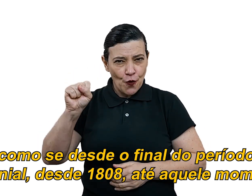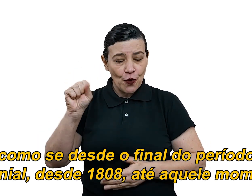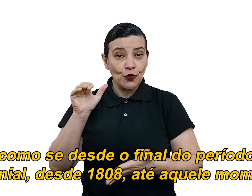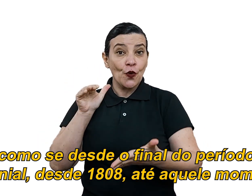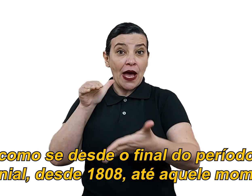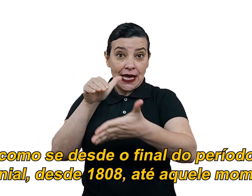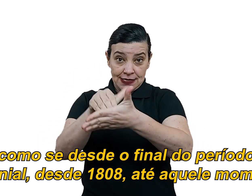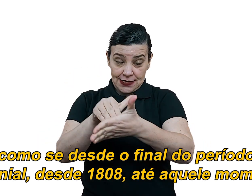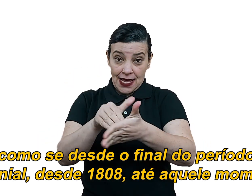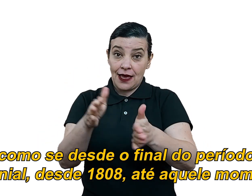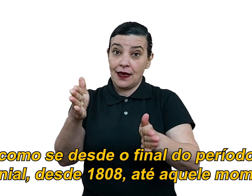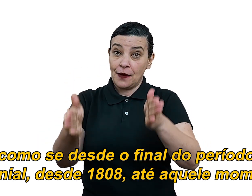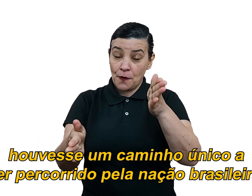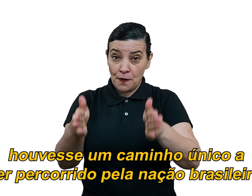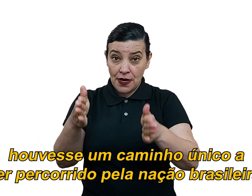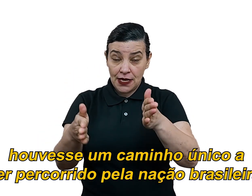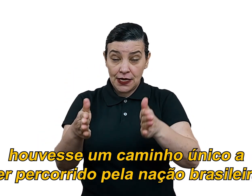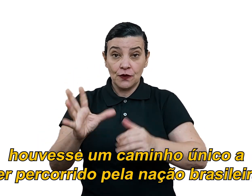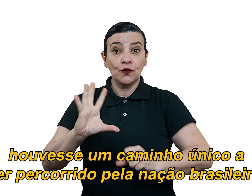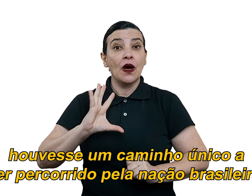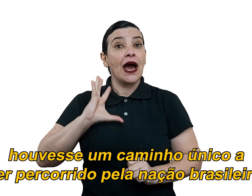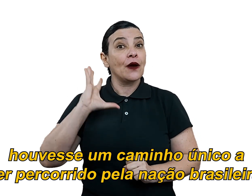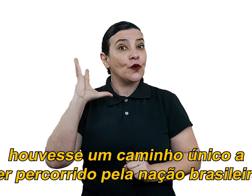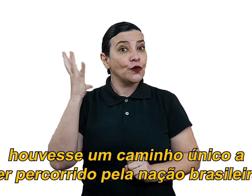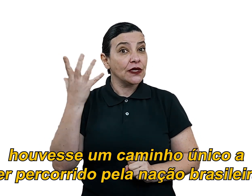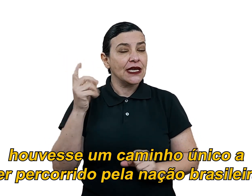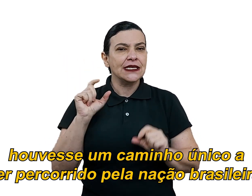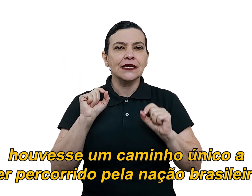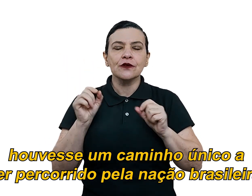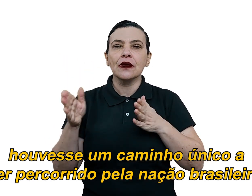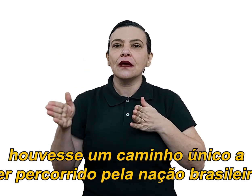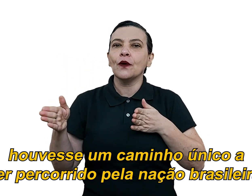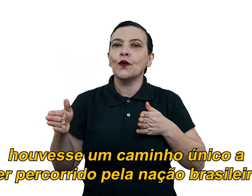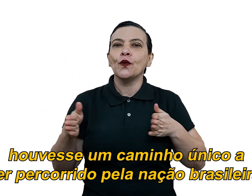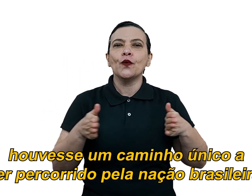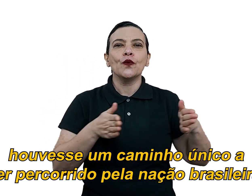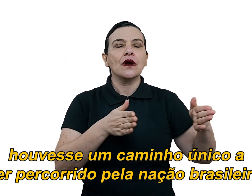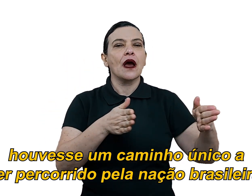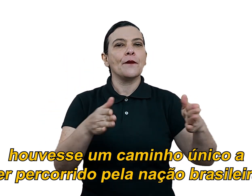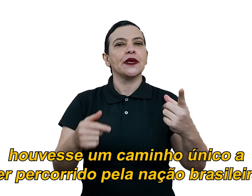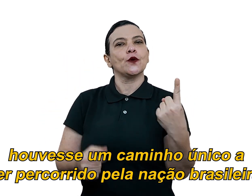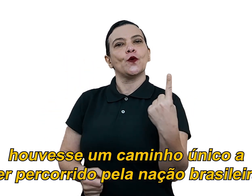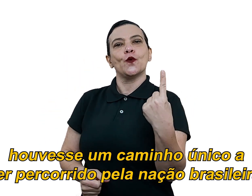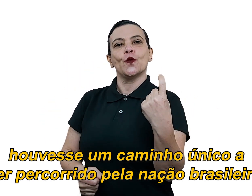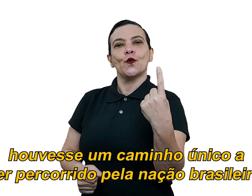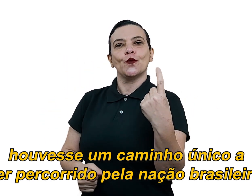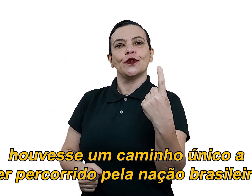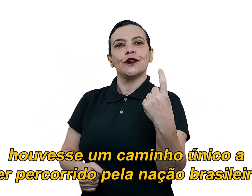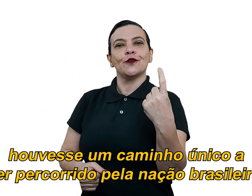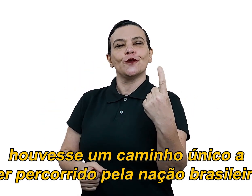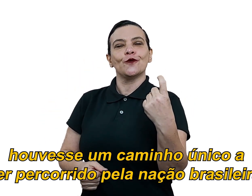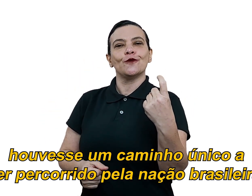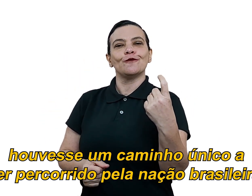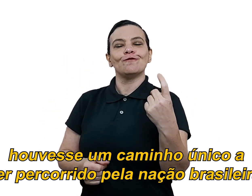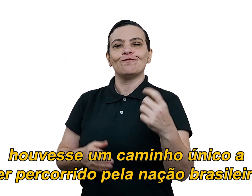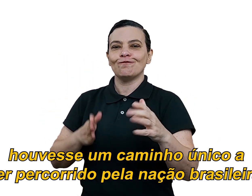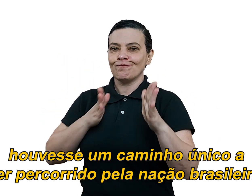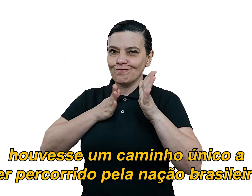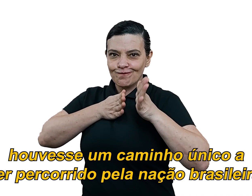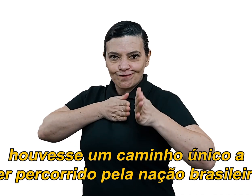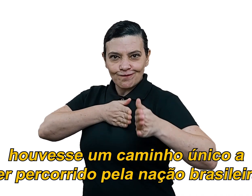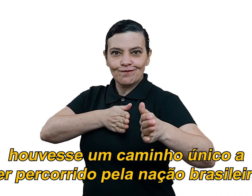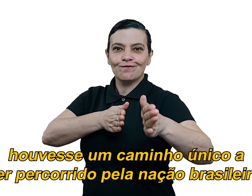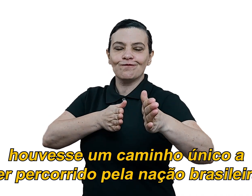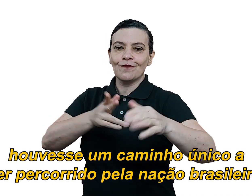1808 até aquele momento, houvesse um caminho único a ser percorrido